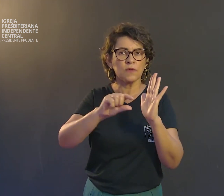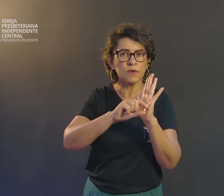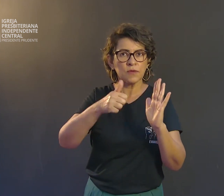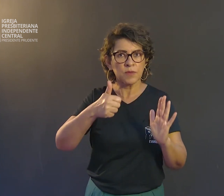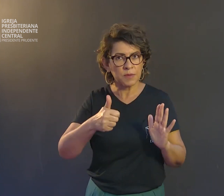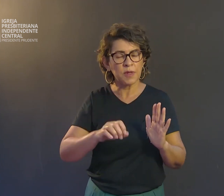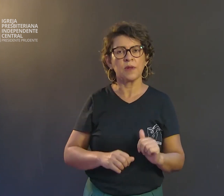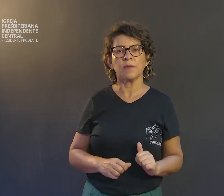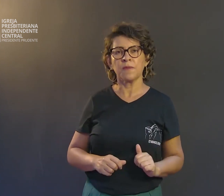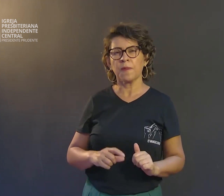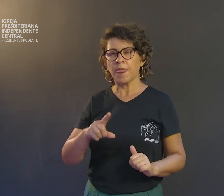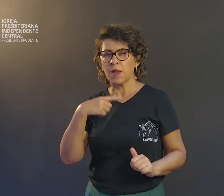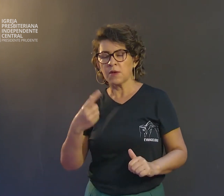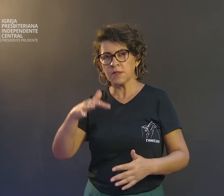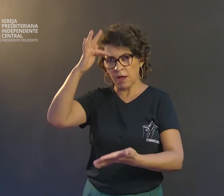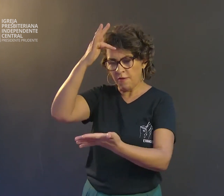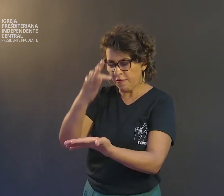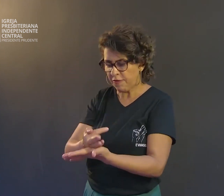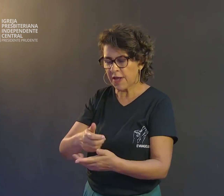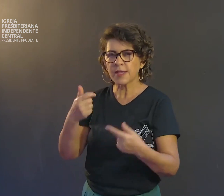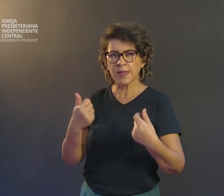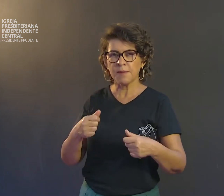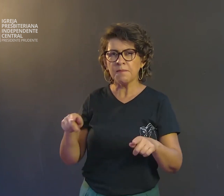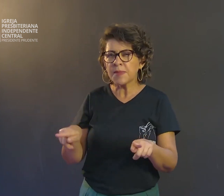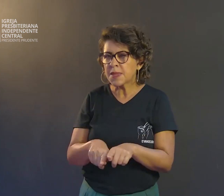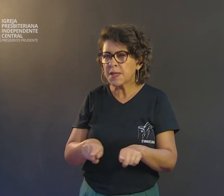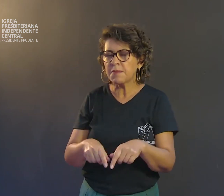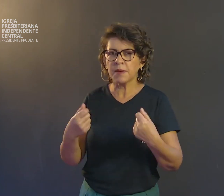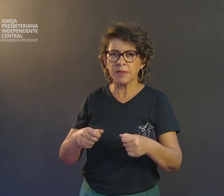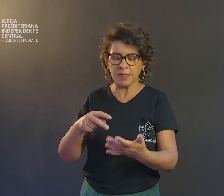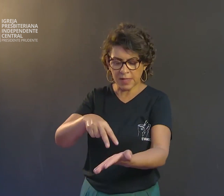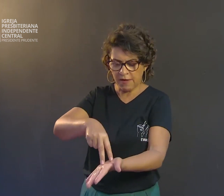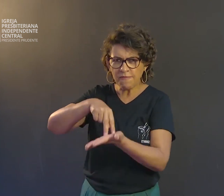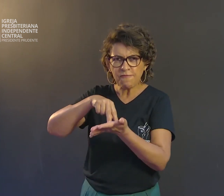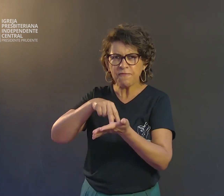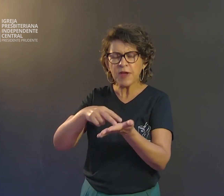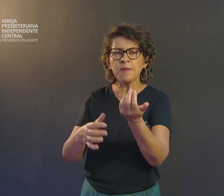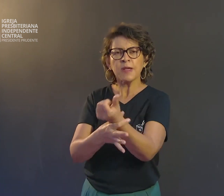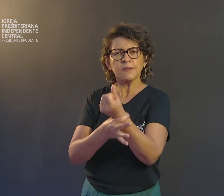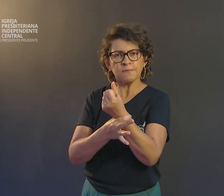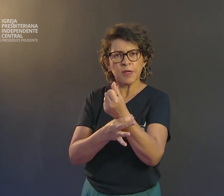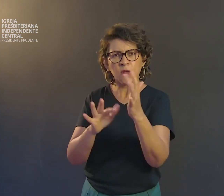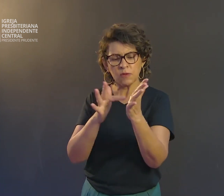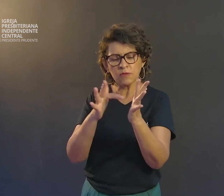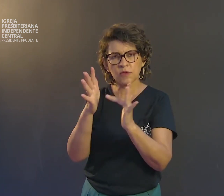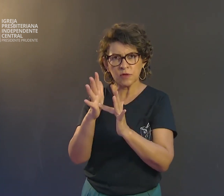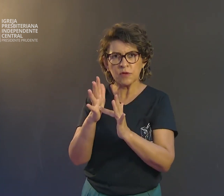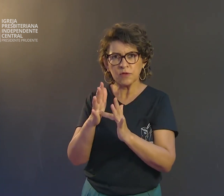Nossa fé também precisa estar firmada em Jesus para o amanhã. Nossa fé